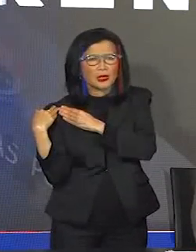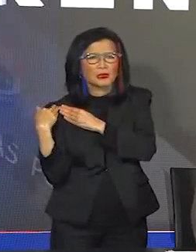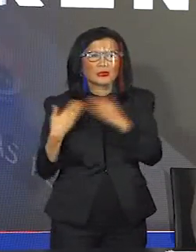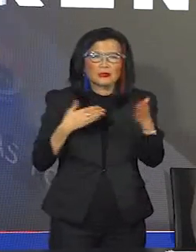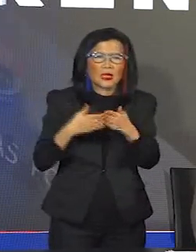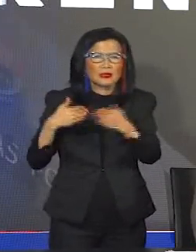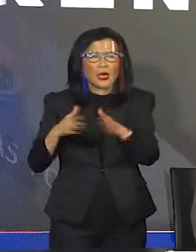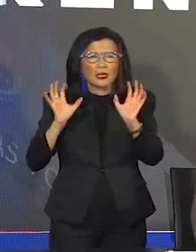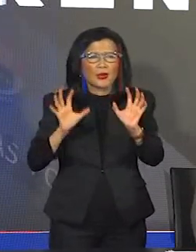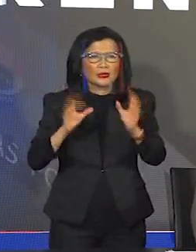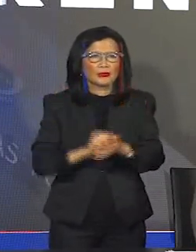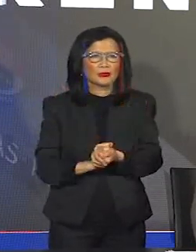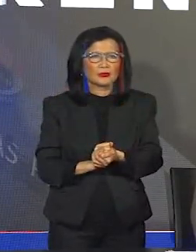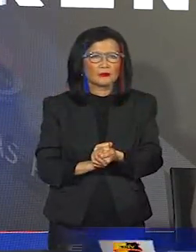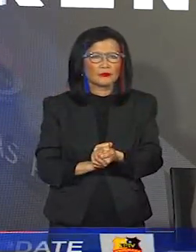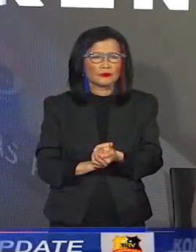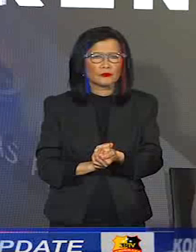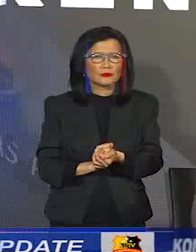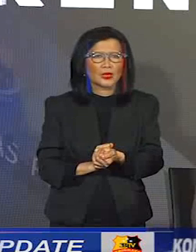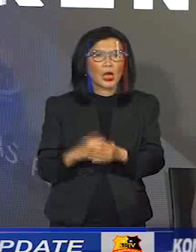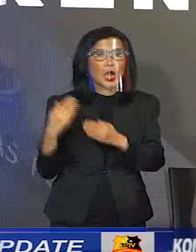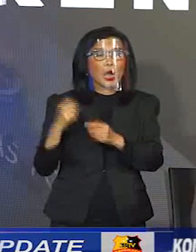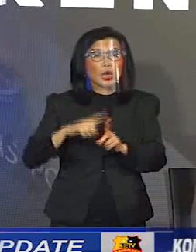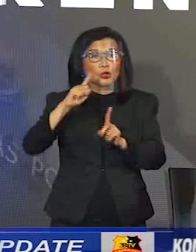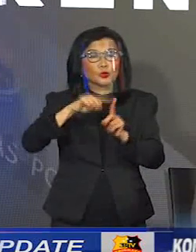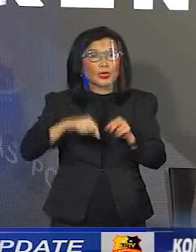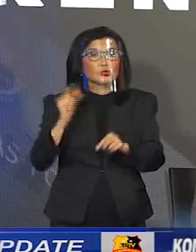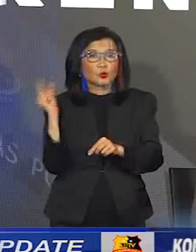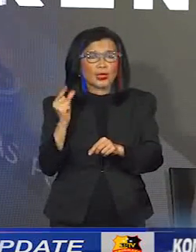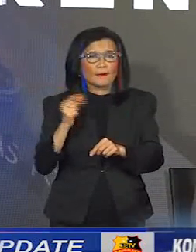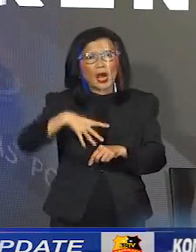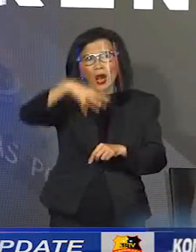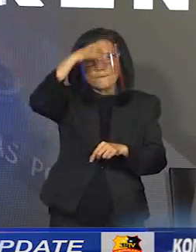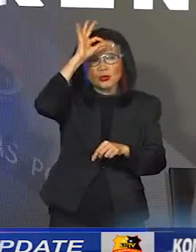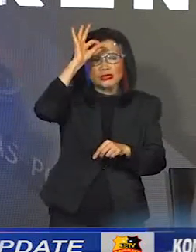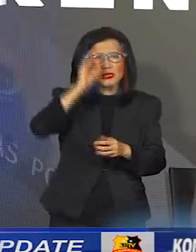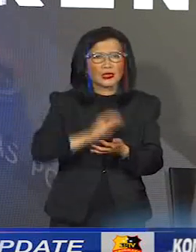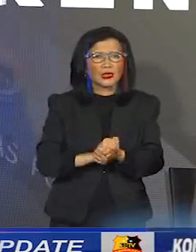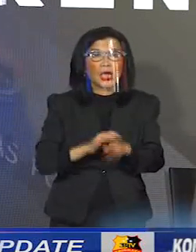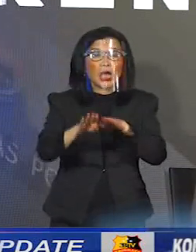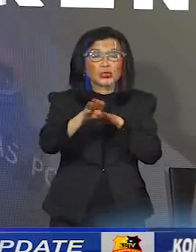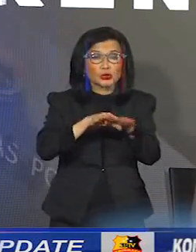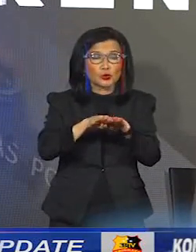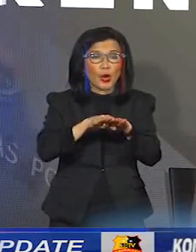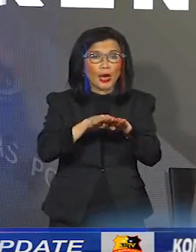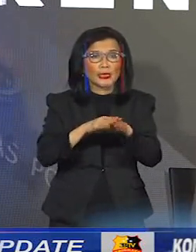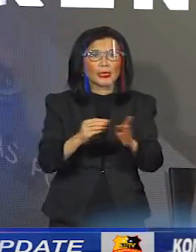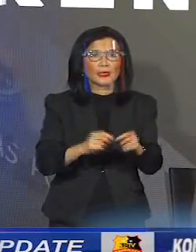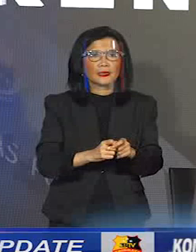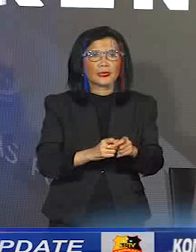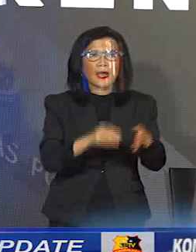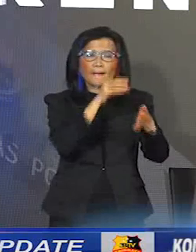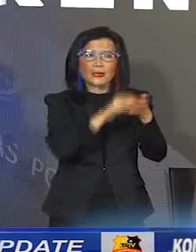tantangannya. Hakikatnya tentu tugas pokok Polri sesuai dengan pasal